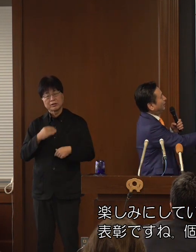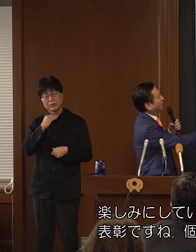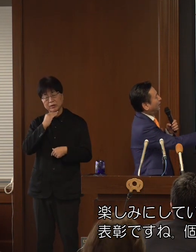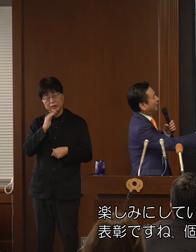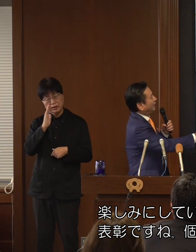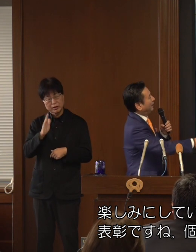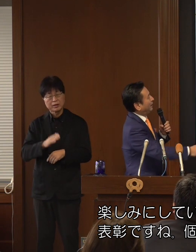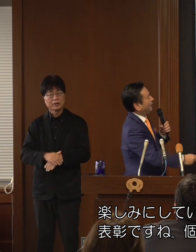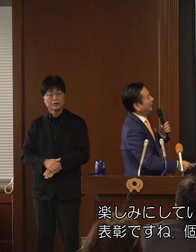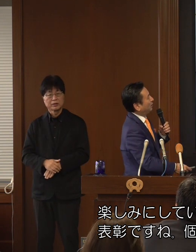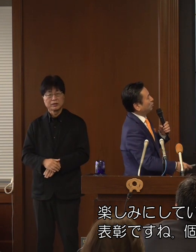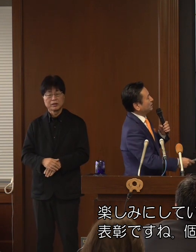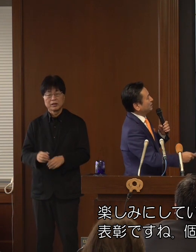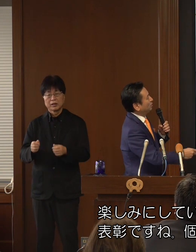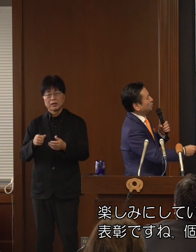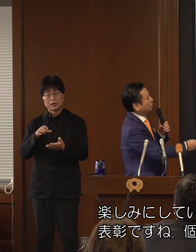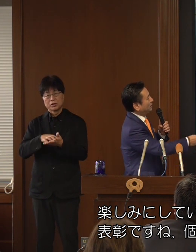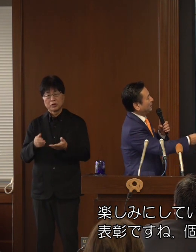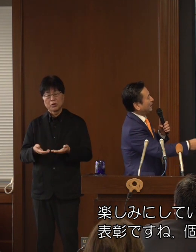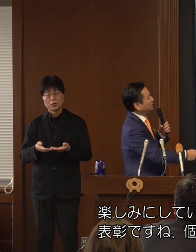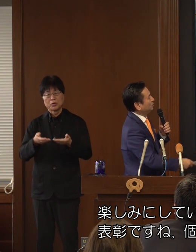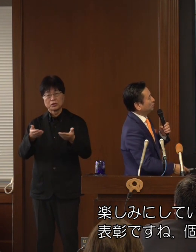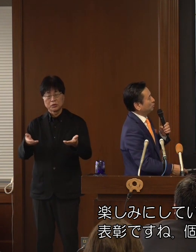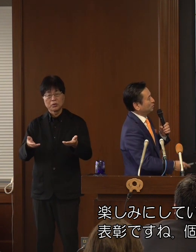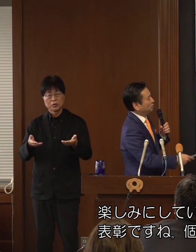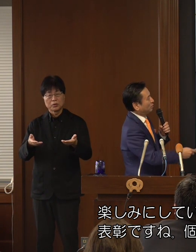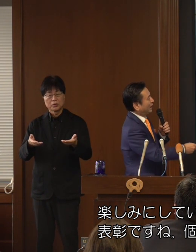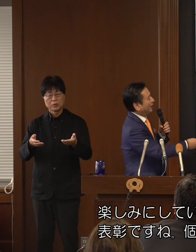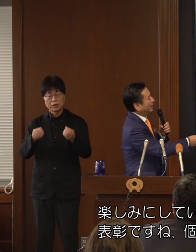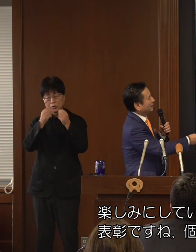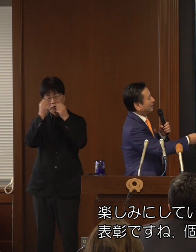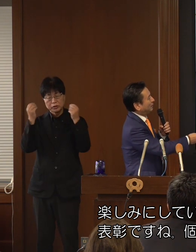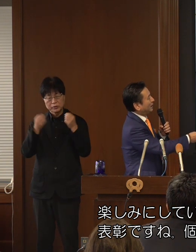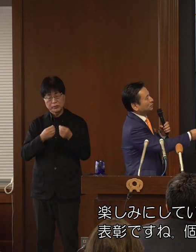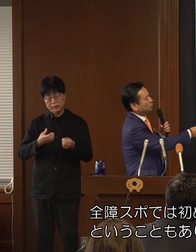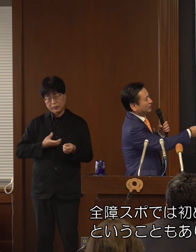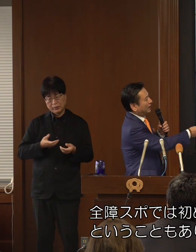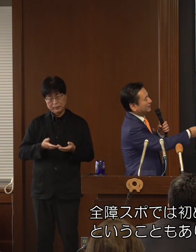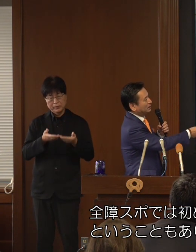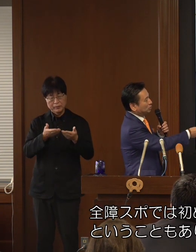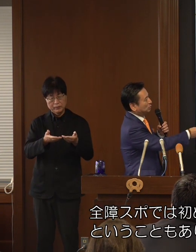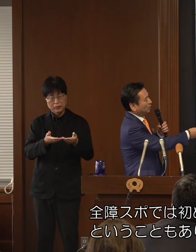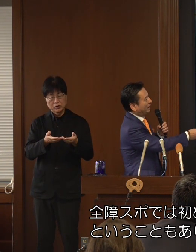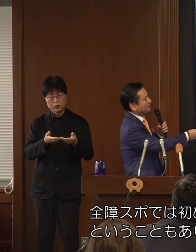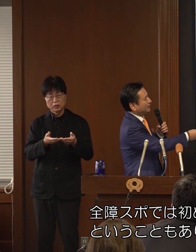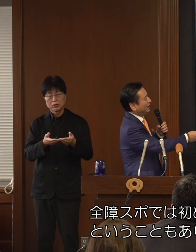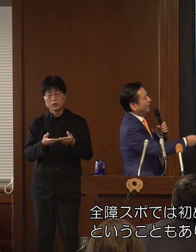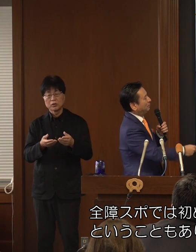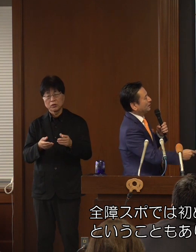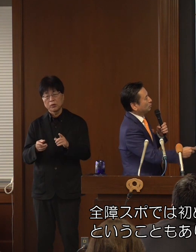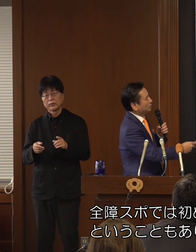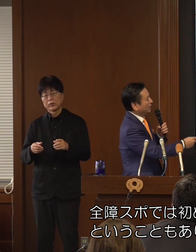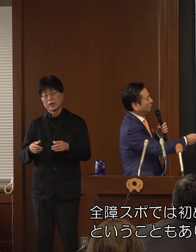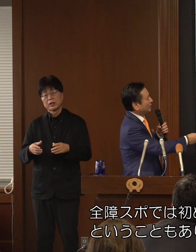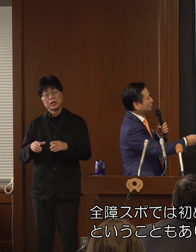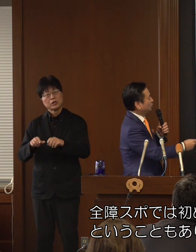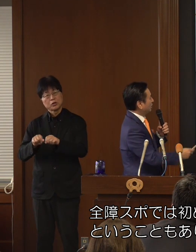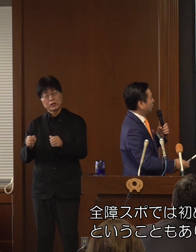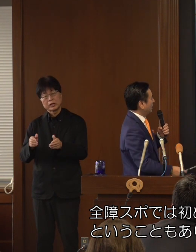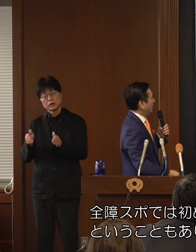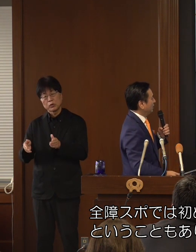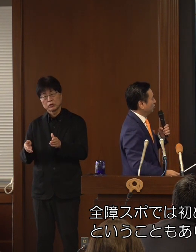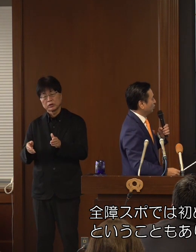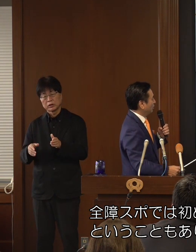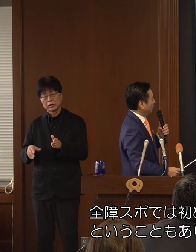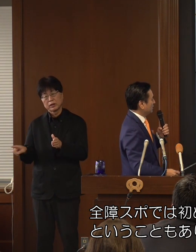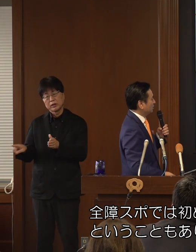ね、個人表彰にメダル授与するとか、伴走者、全勝スポでは初めて伴走者へのメダル授与だ